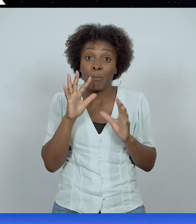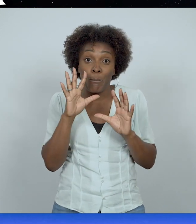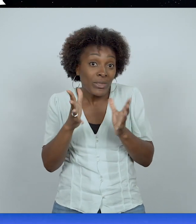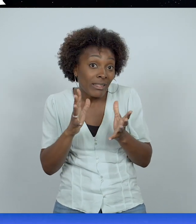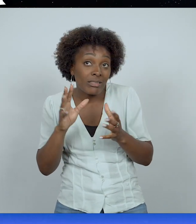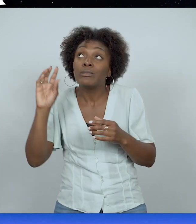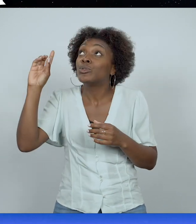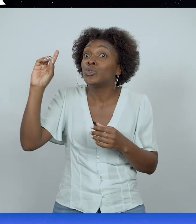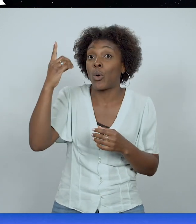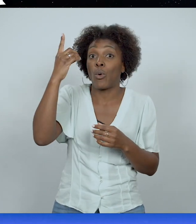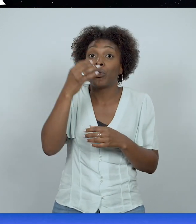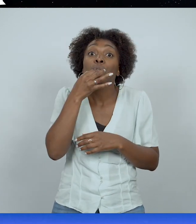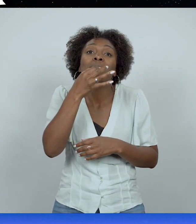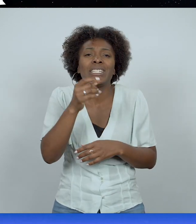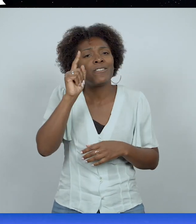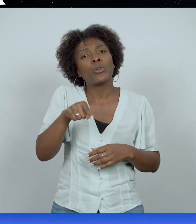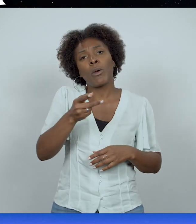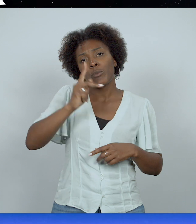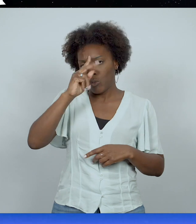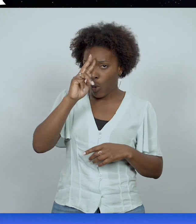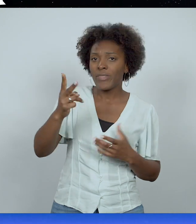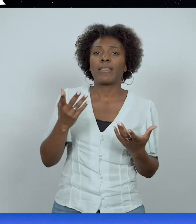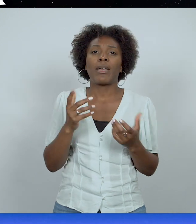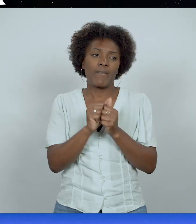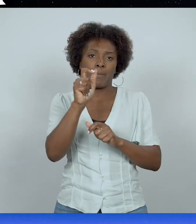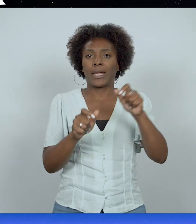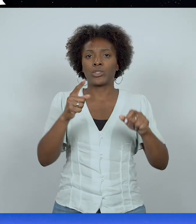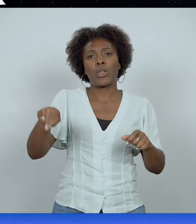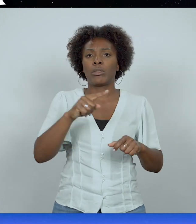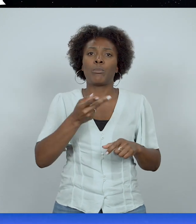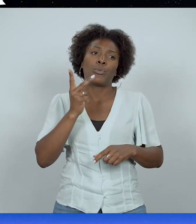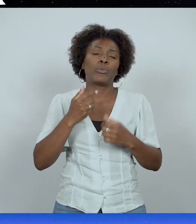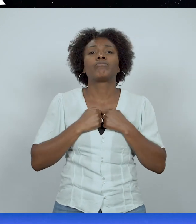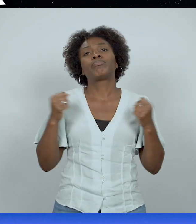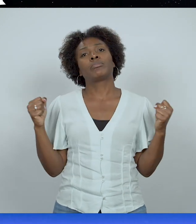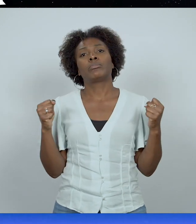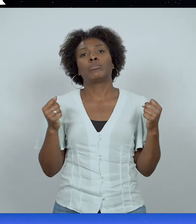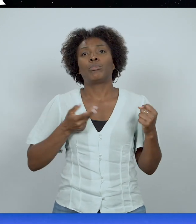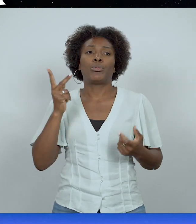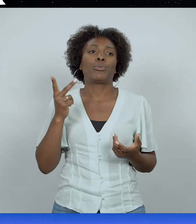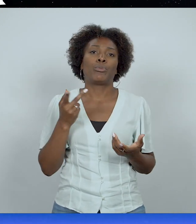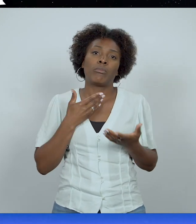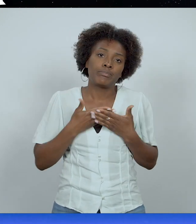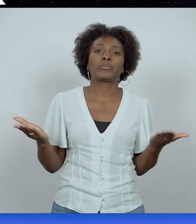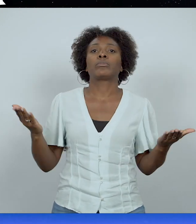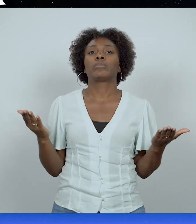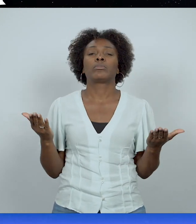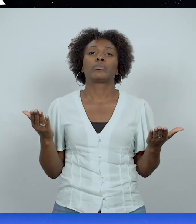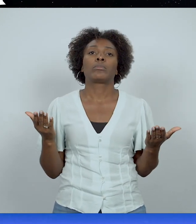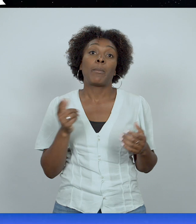à être plus transparent envers les autres, à être plus vrai, à être plus authentique et de ne pas avoir